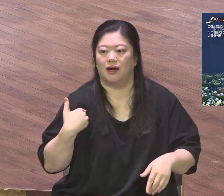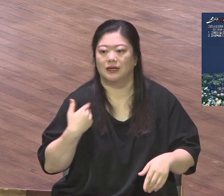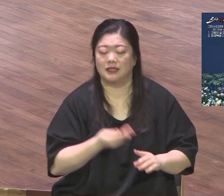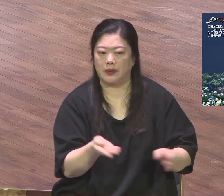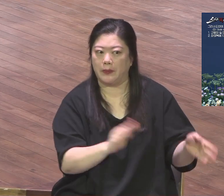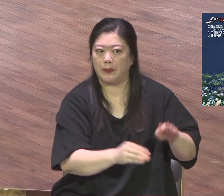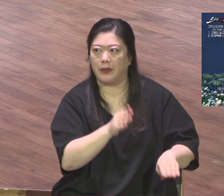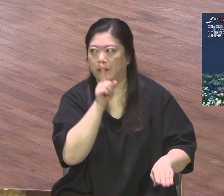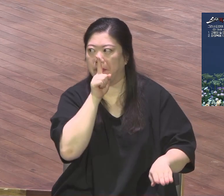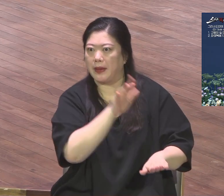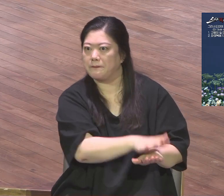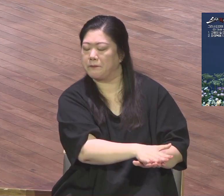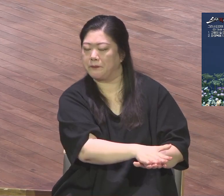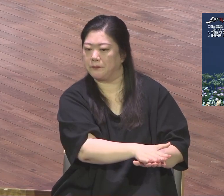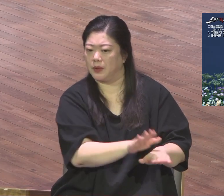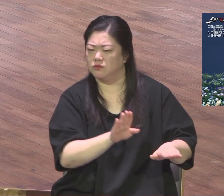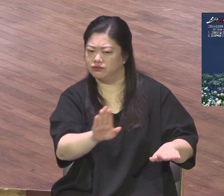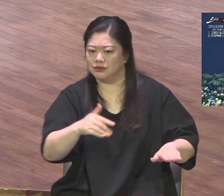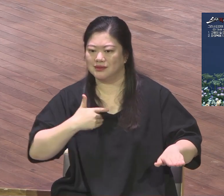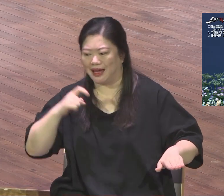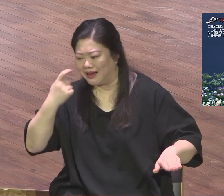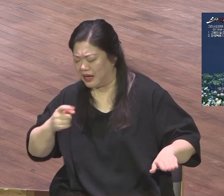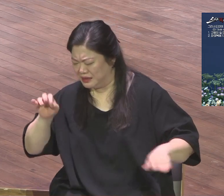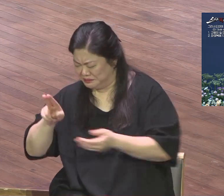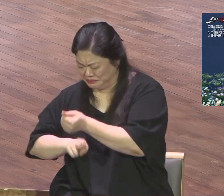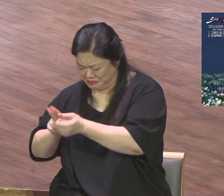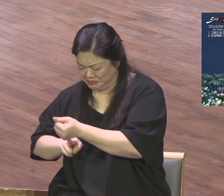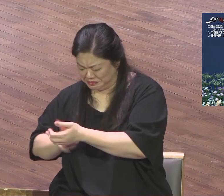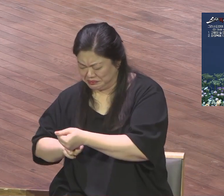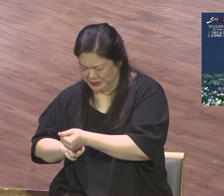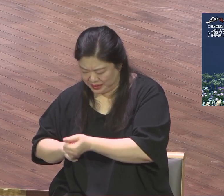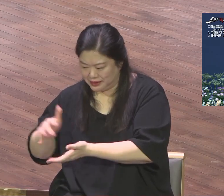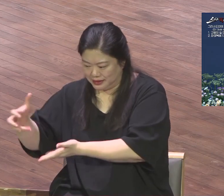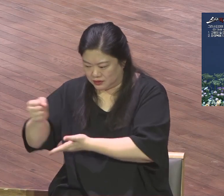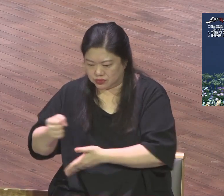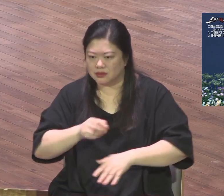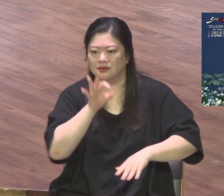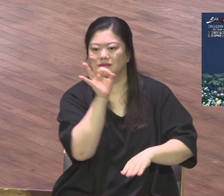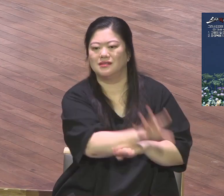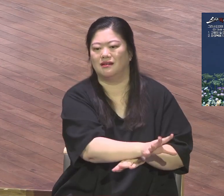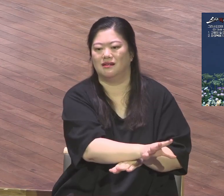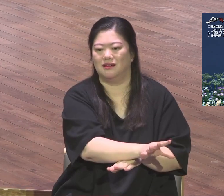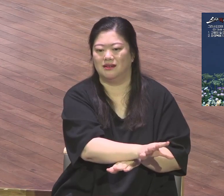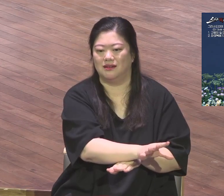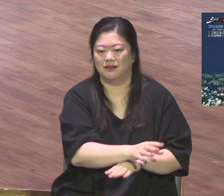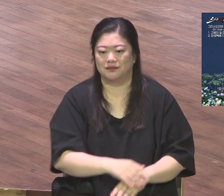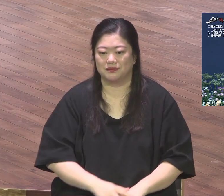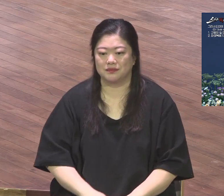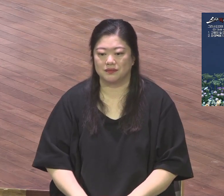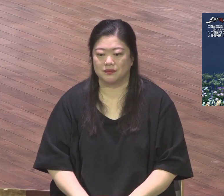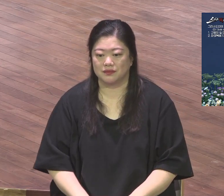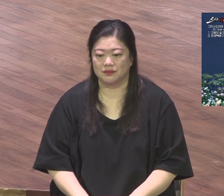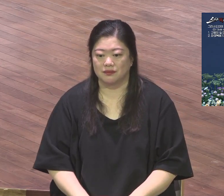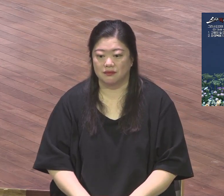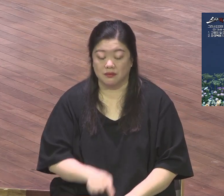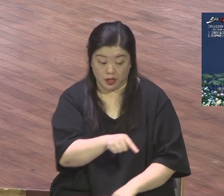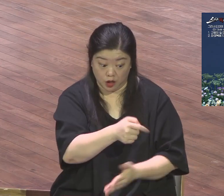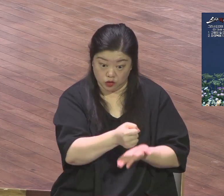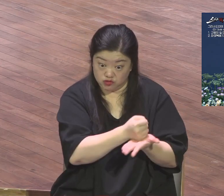The kingdom of heaven, 하늘의 왕국, 천국은 하나님의 나라입니다.